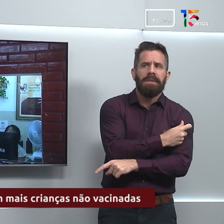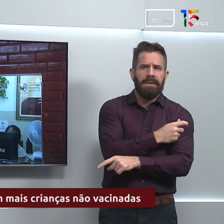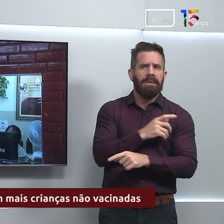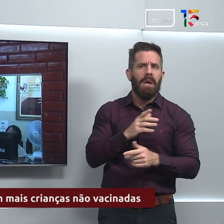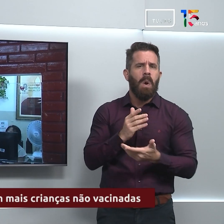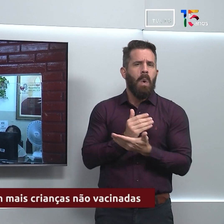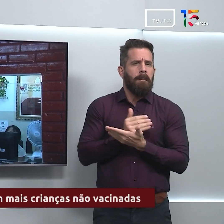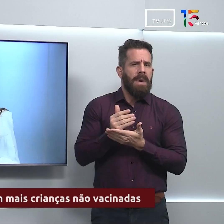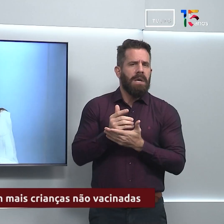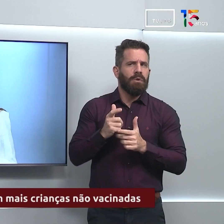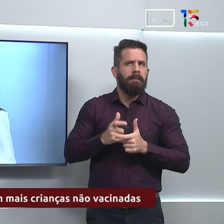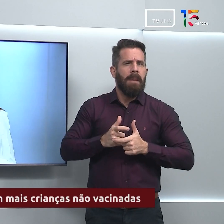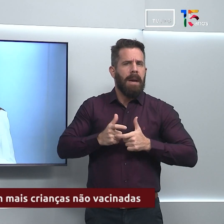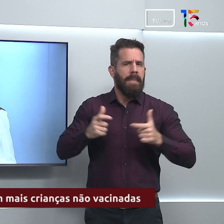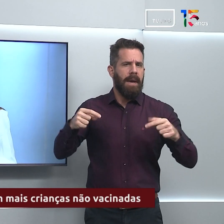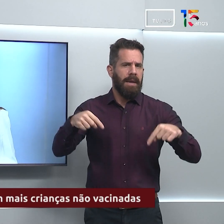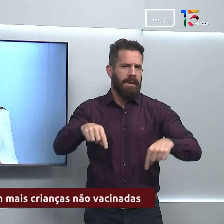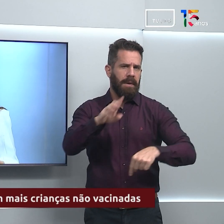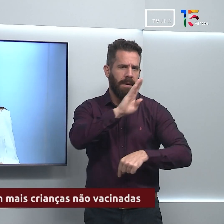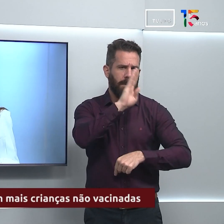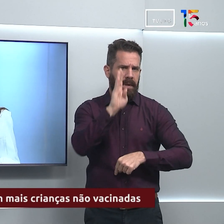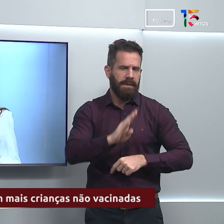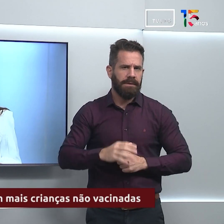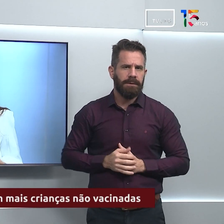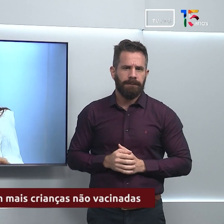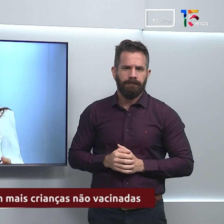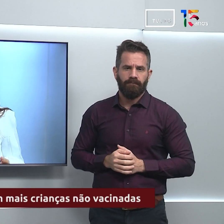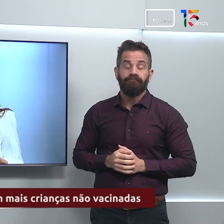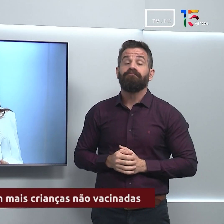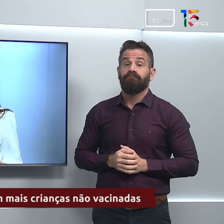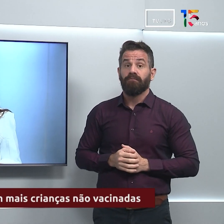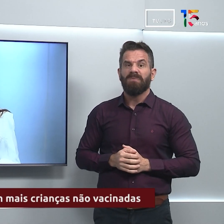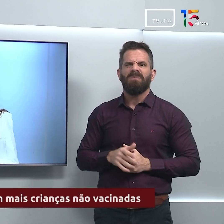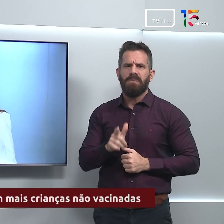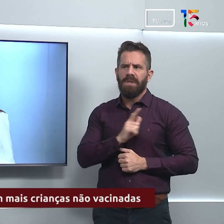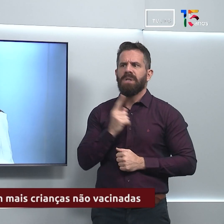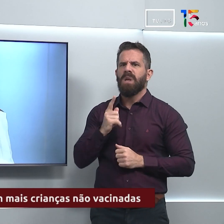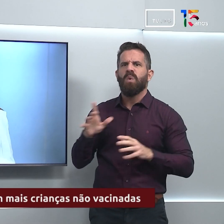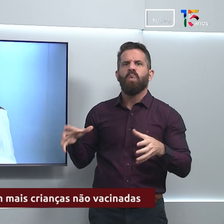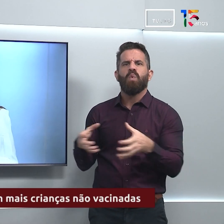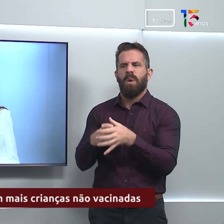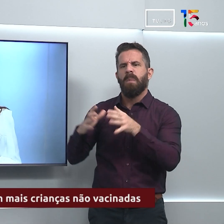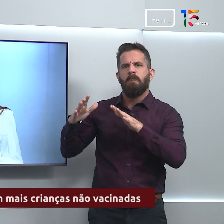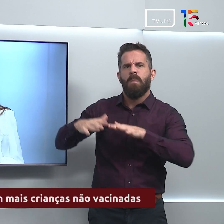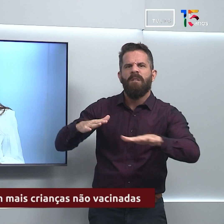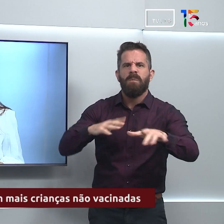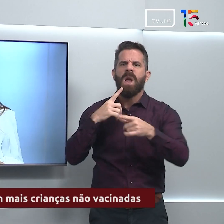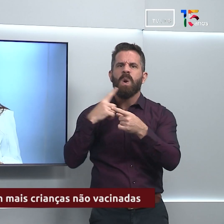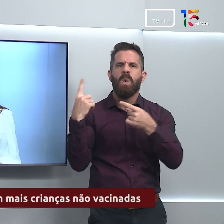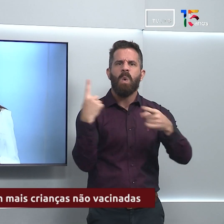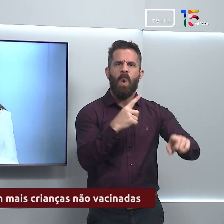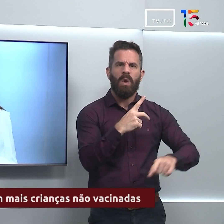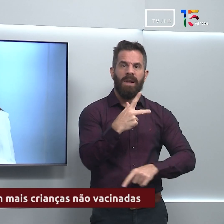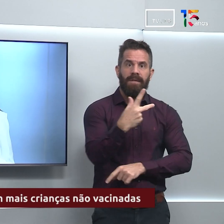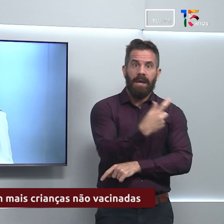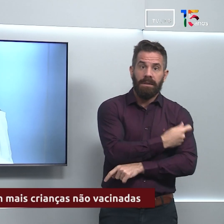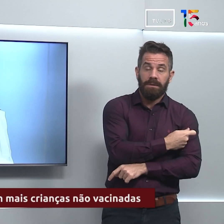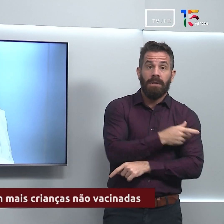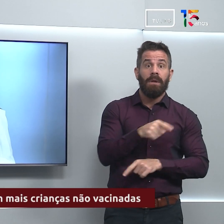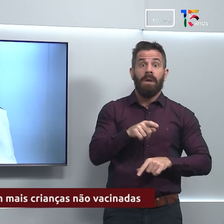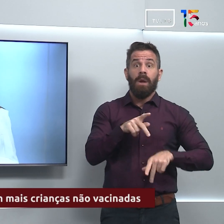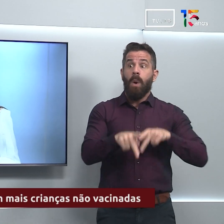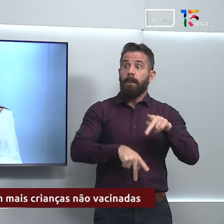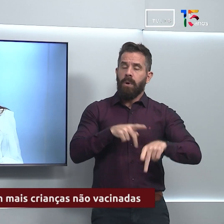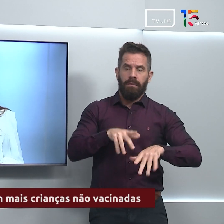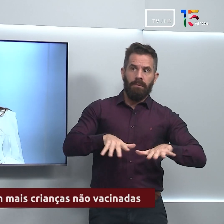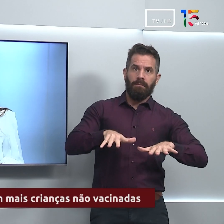no país. O movimento antivacina cresceu no Brasil nos últimos anos e isso levou a que a população